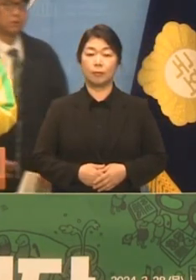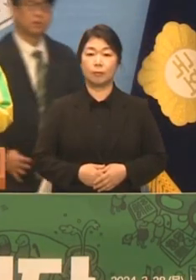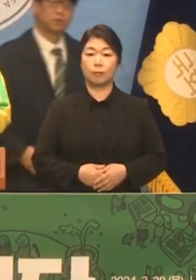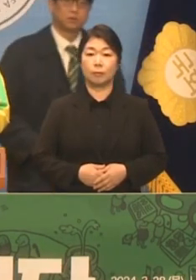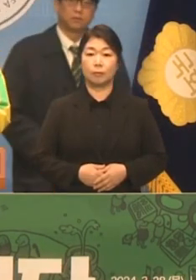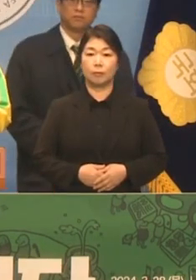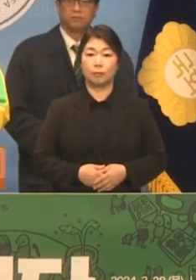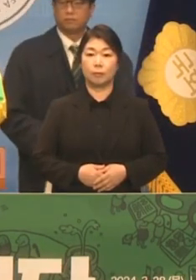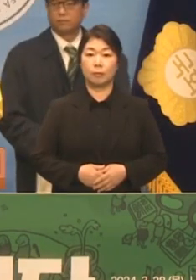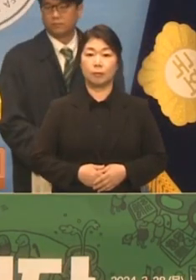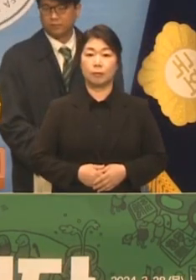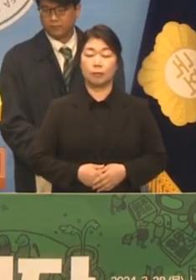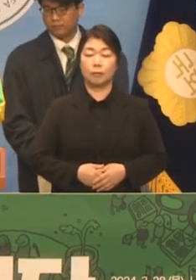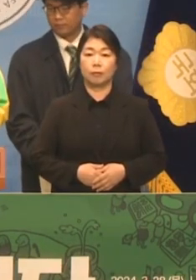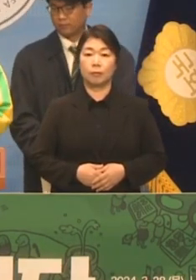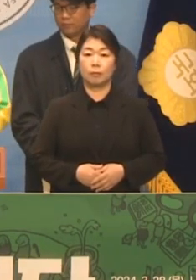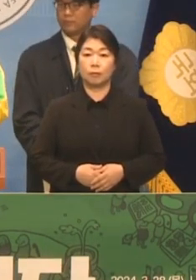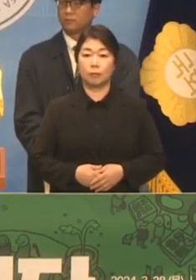할수